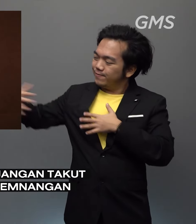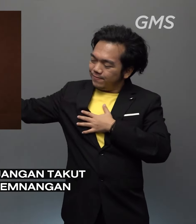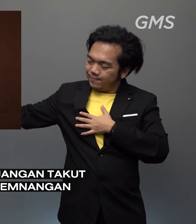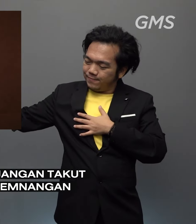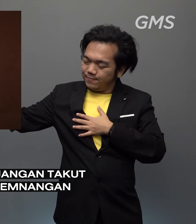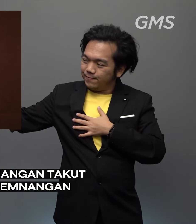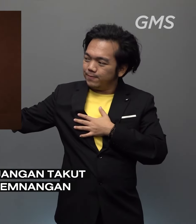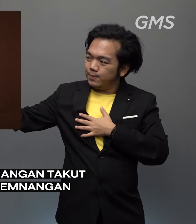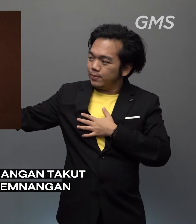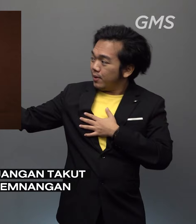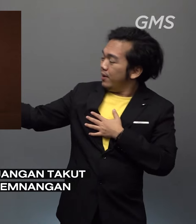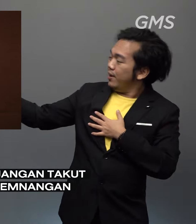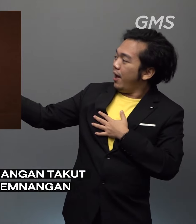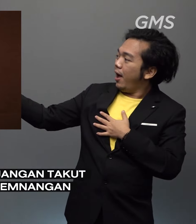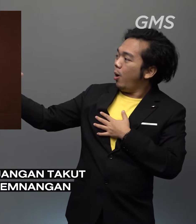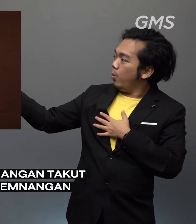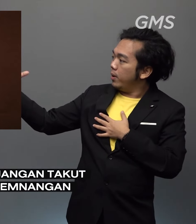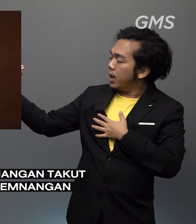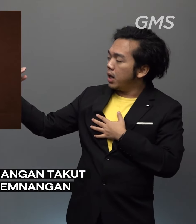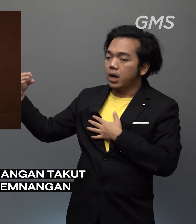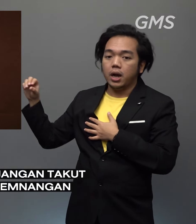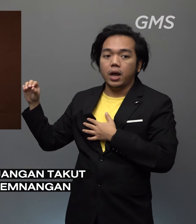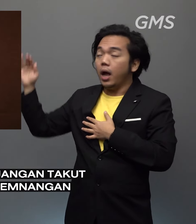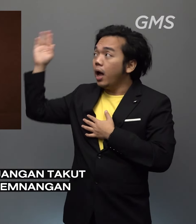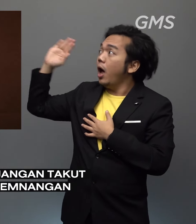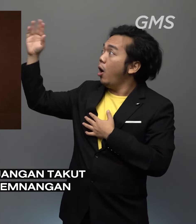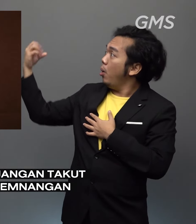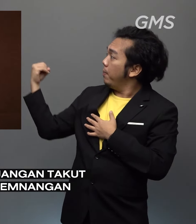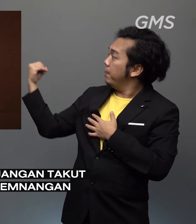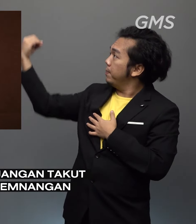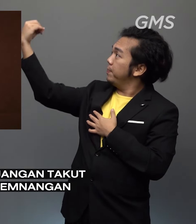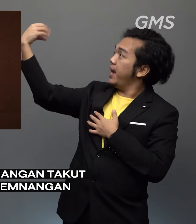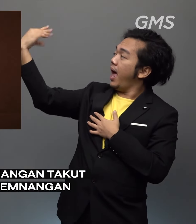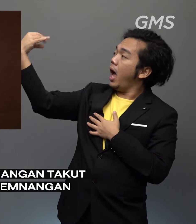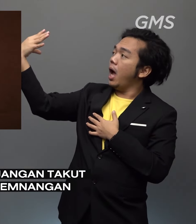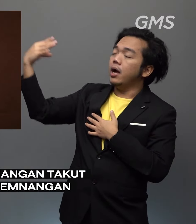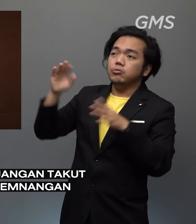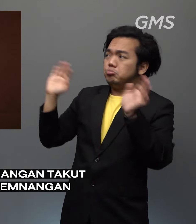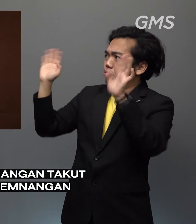Kau berkata jangan takut. Kau berkata